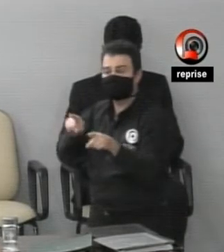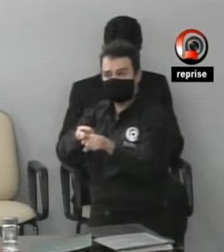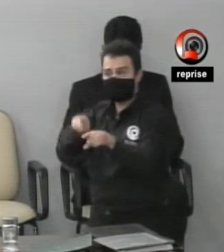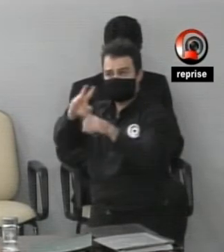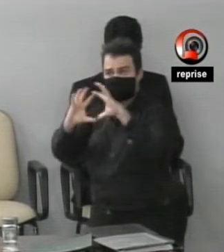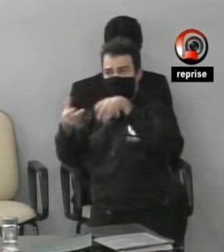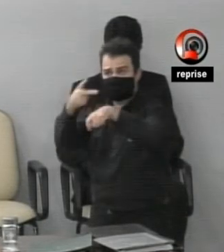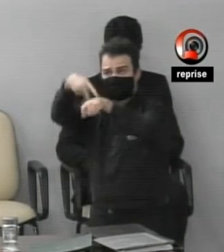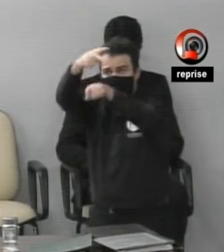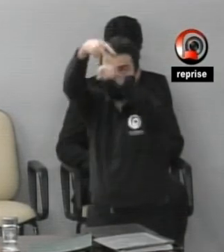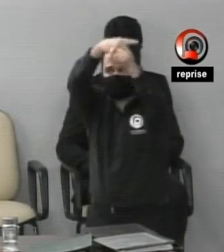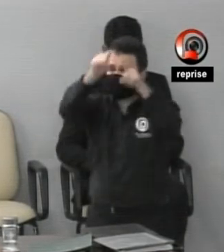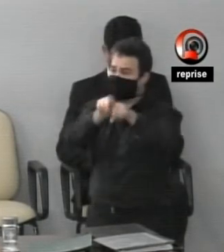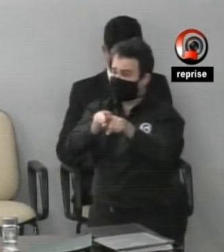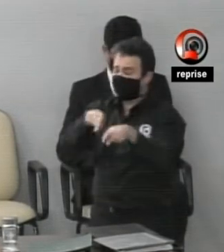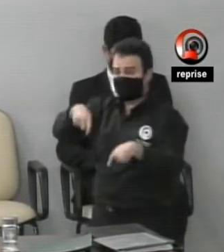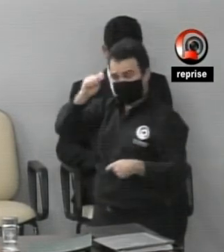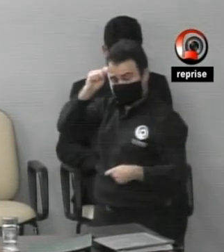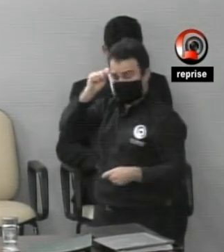como outras cidades do Brasil.